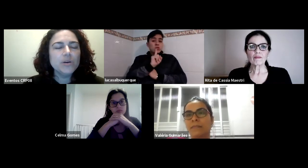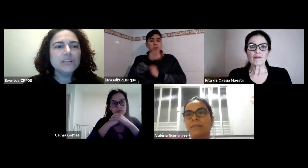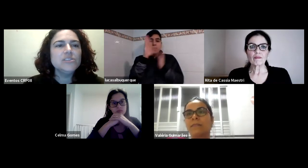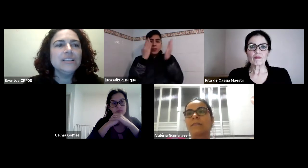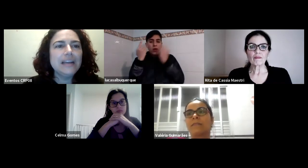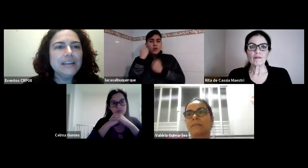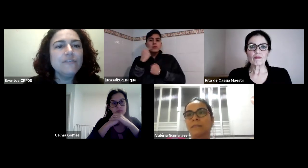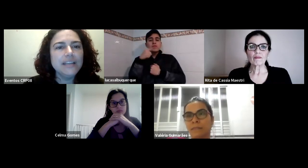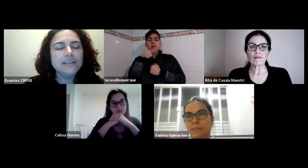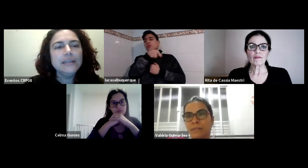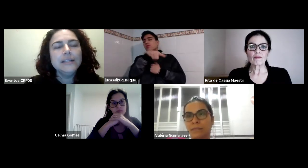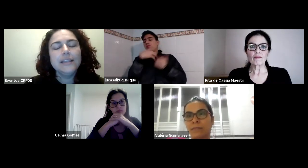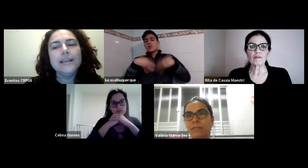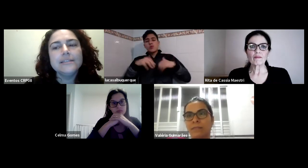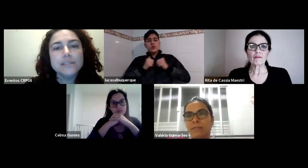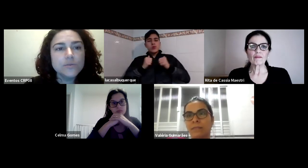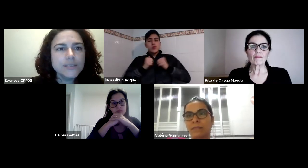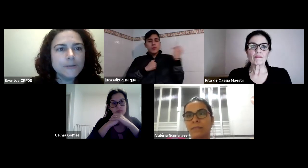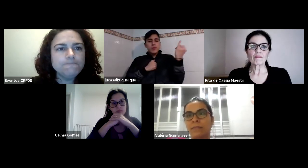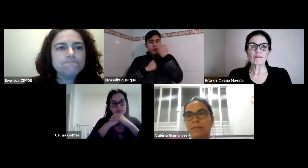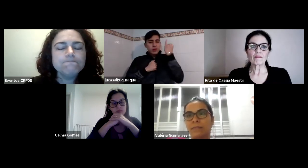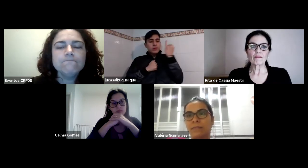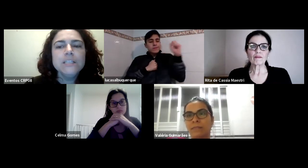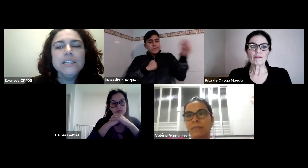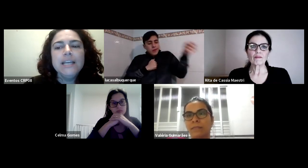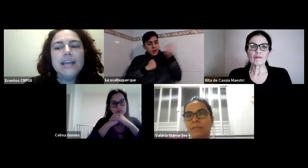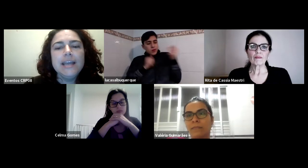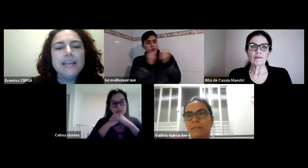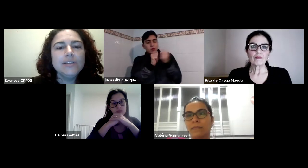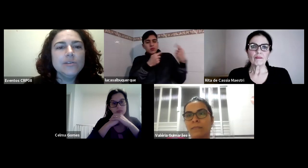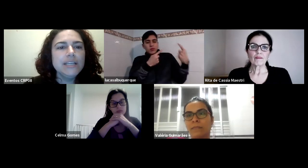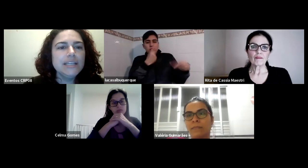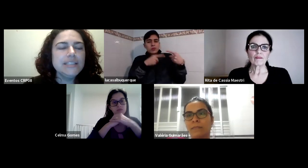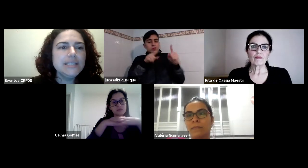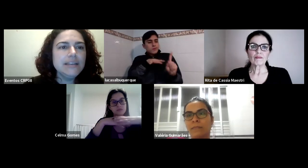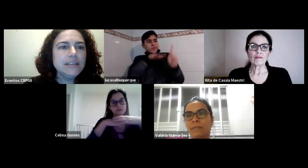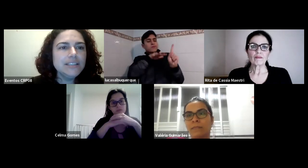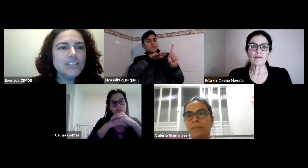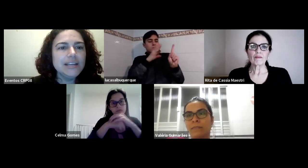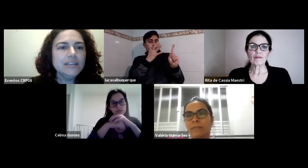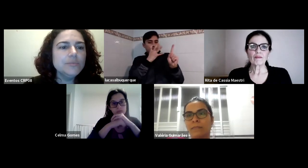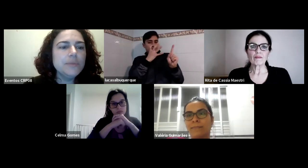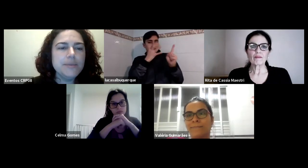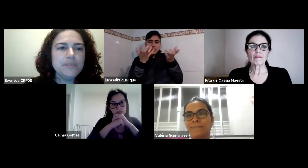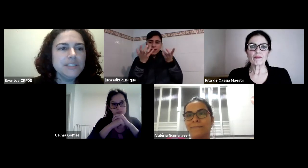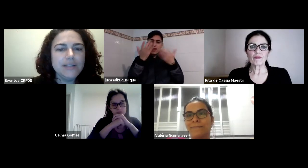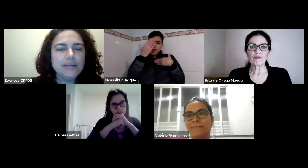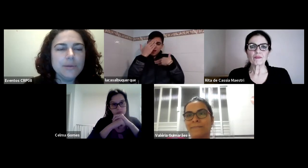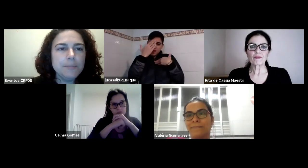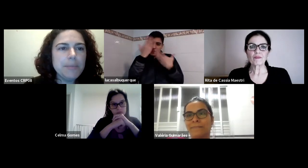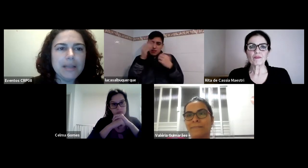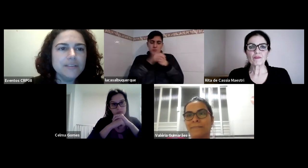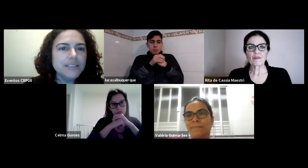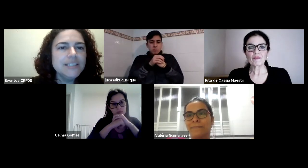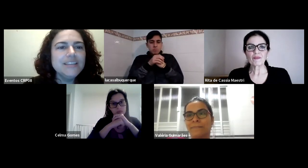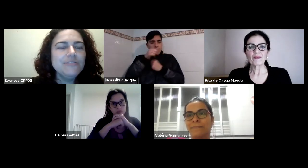que é importante ele estar ali à frente, né, dessa discussão. Então, eu queria agradecer e queria deixar, então, para vocês falarem